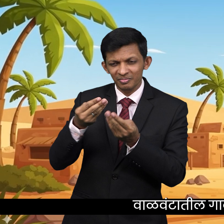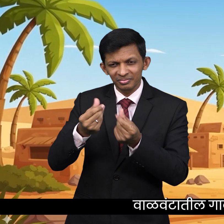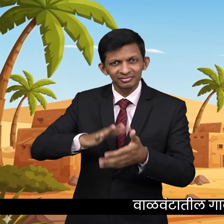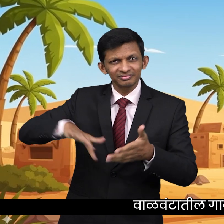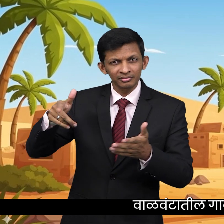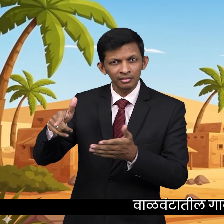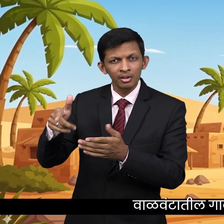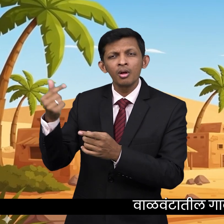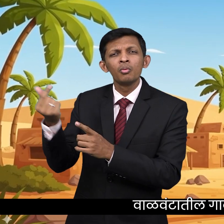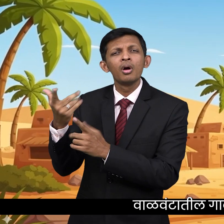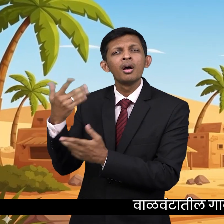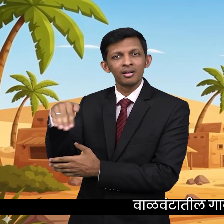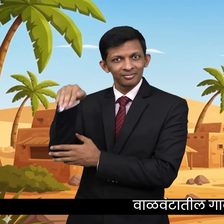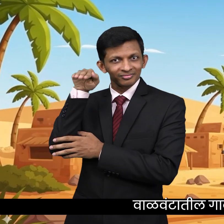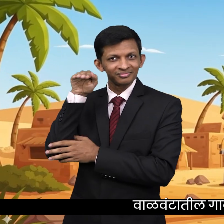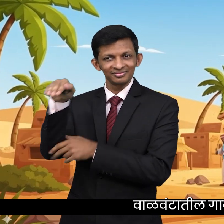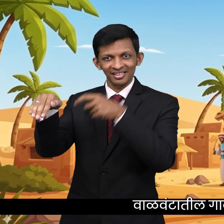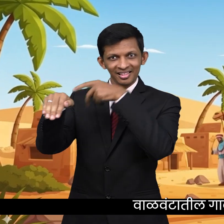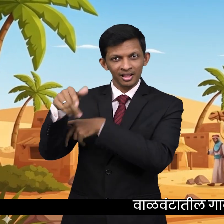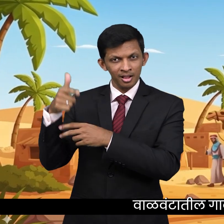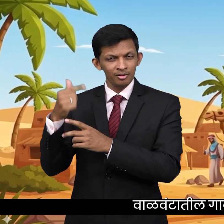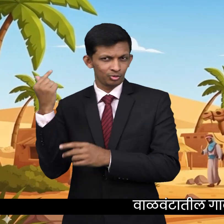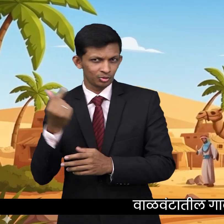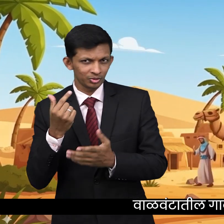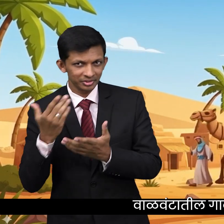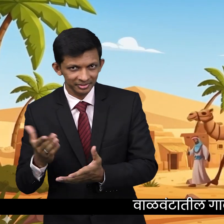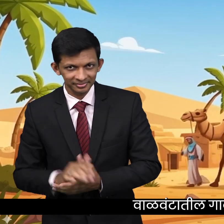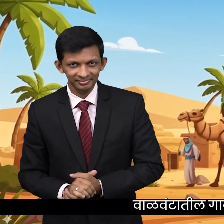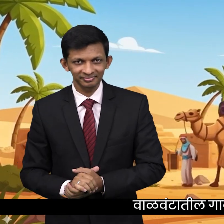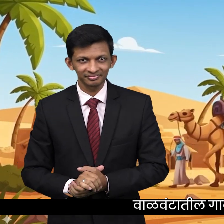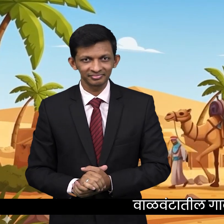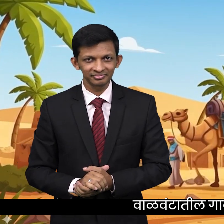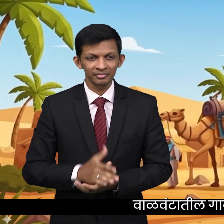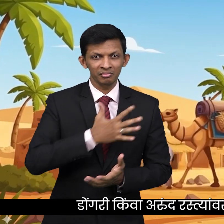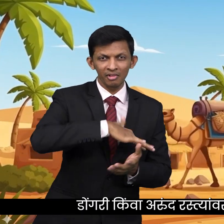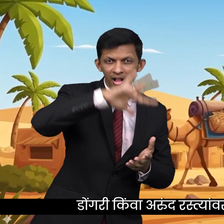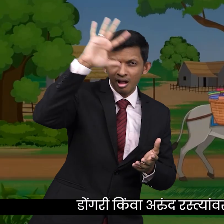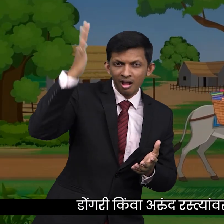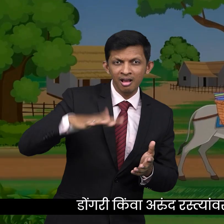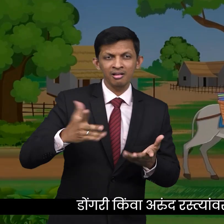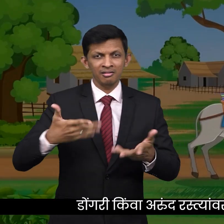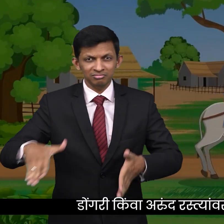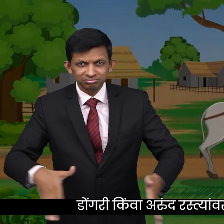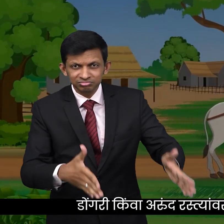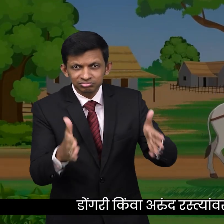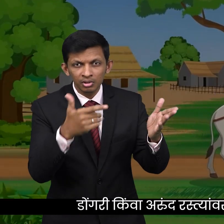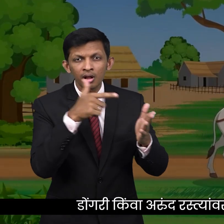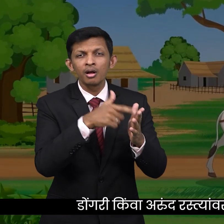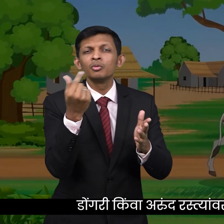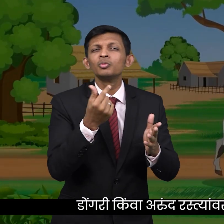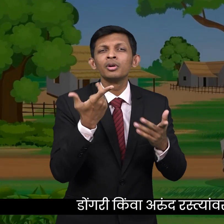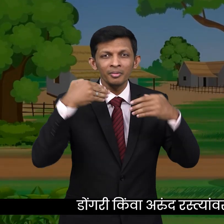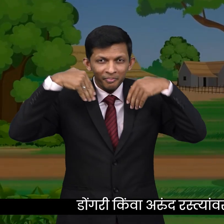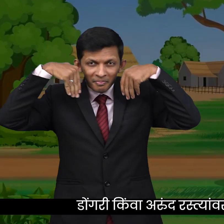वाळवंटातील गावांमध्ये उंटांचा वापर केला जातो. डोंगरी किंवा